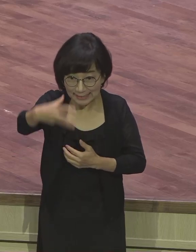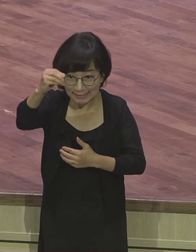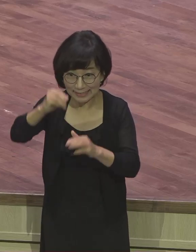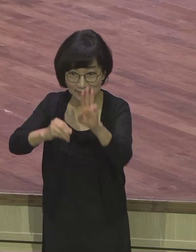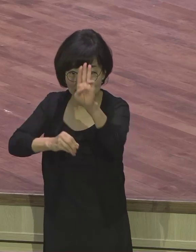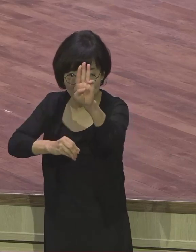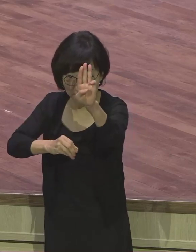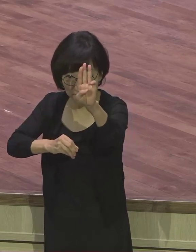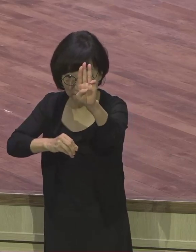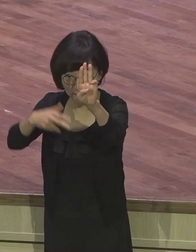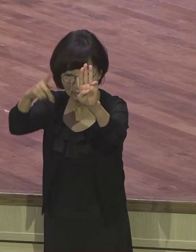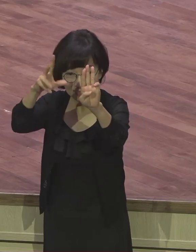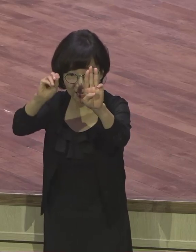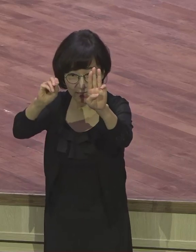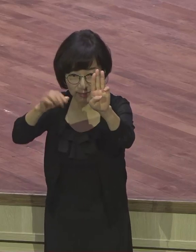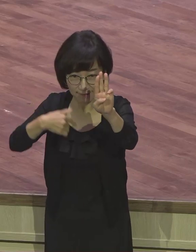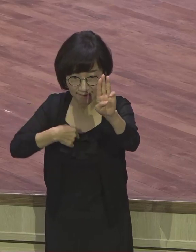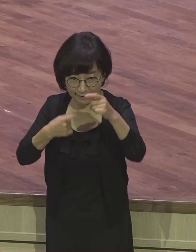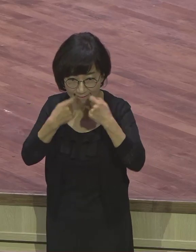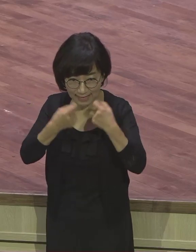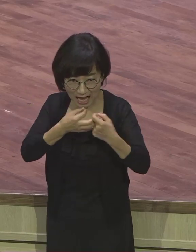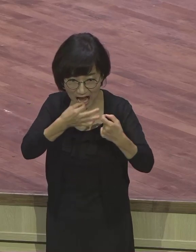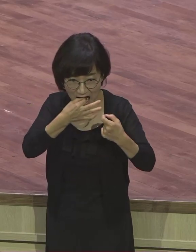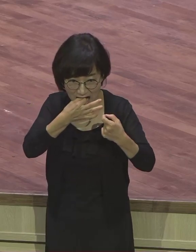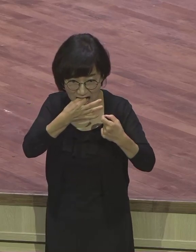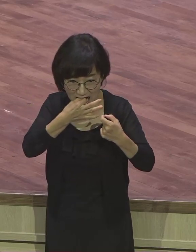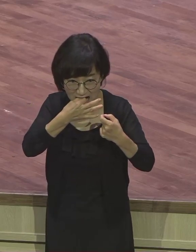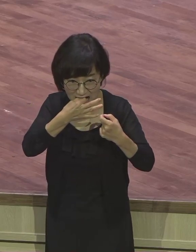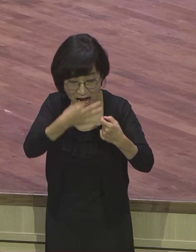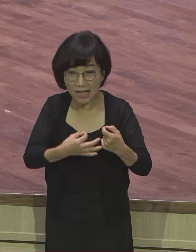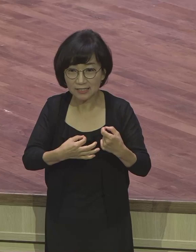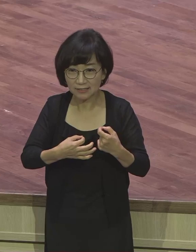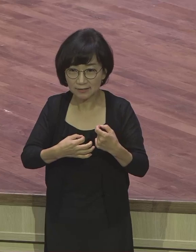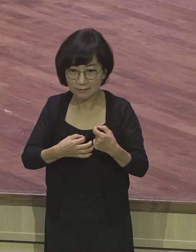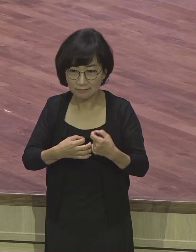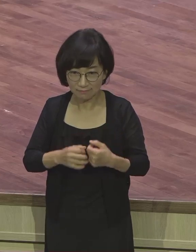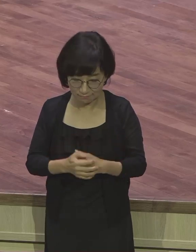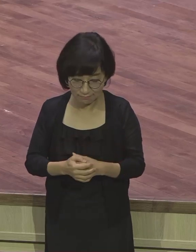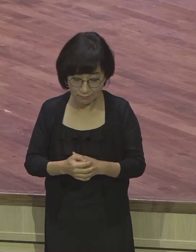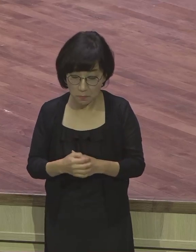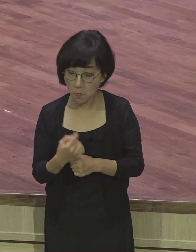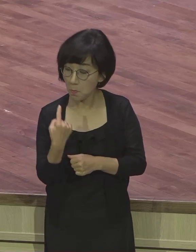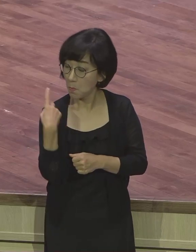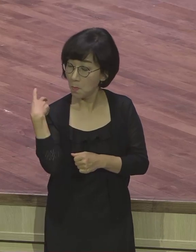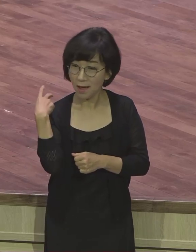자기 중심적 삶이 고개를 쳐듭니다. 이번 화요